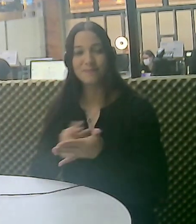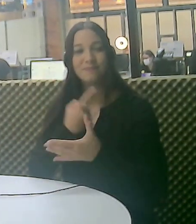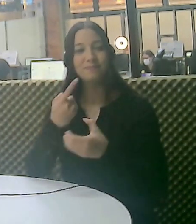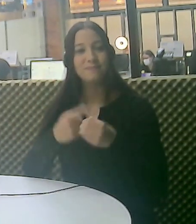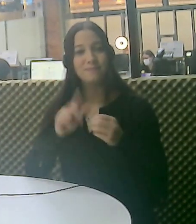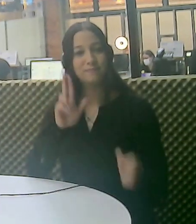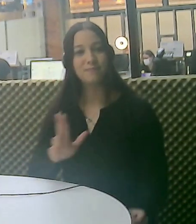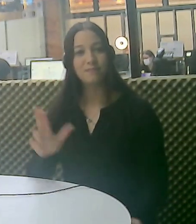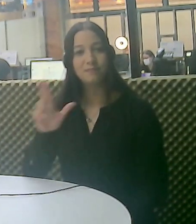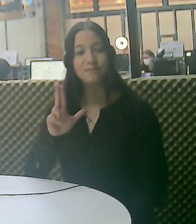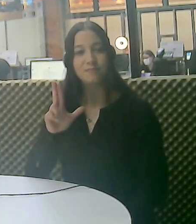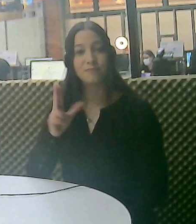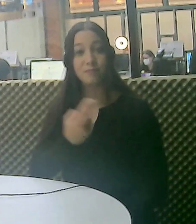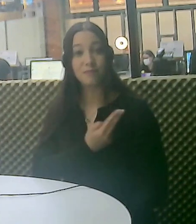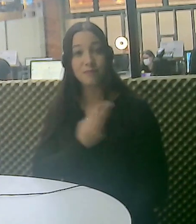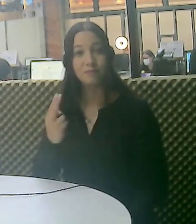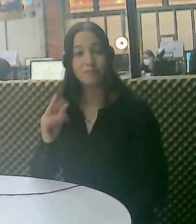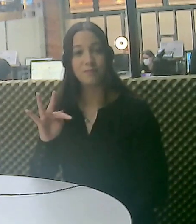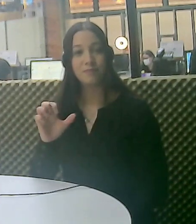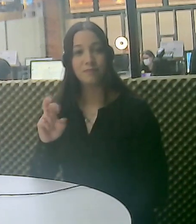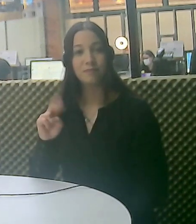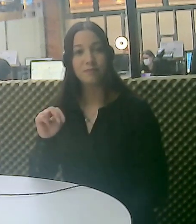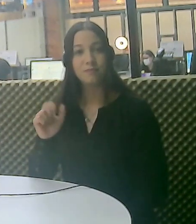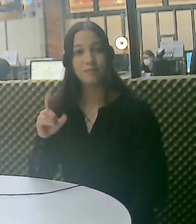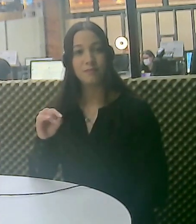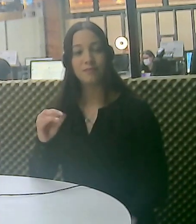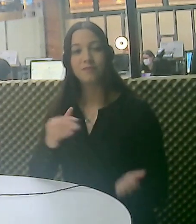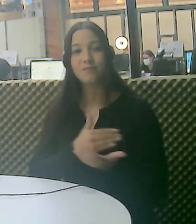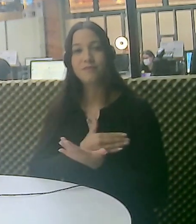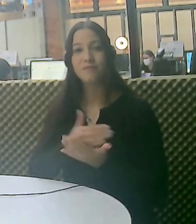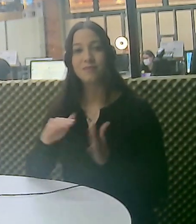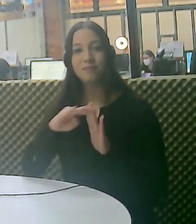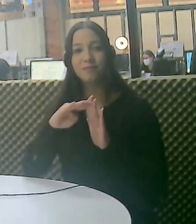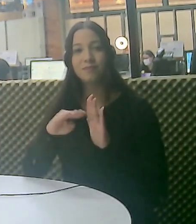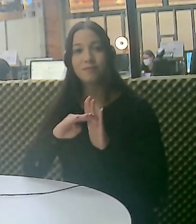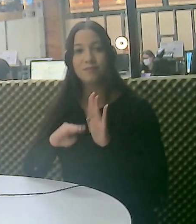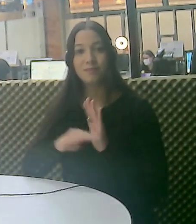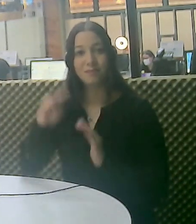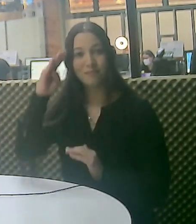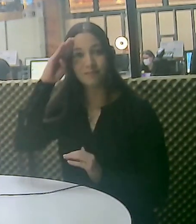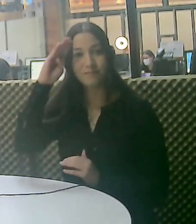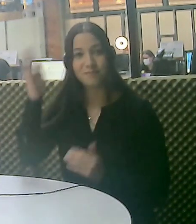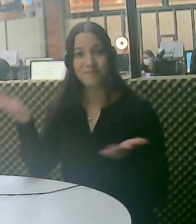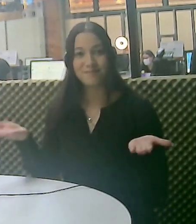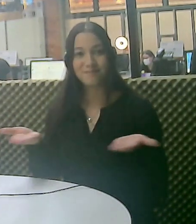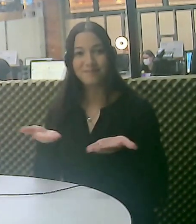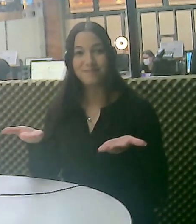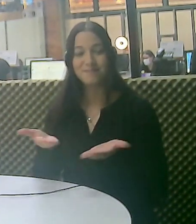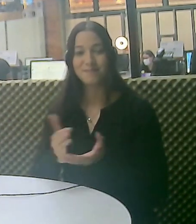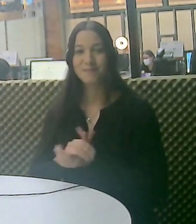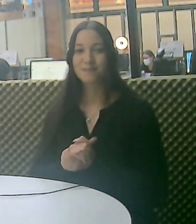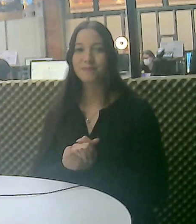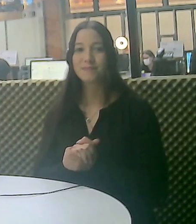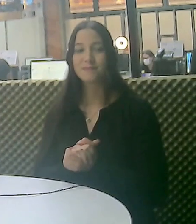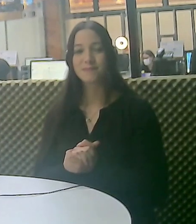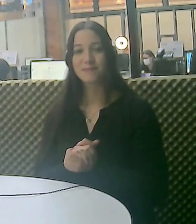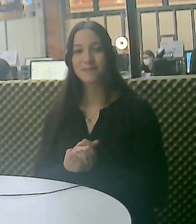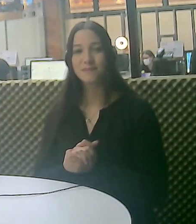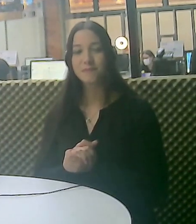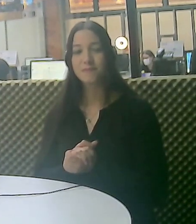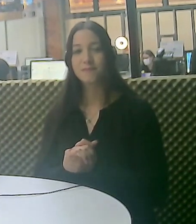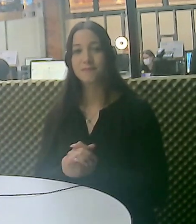fato acontece em Uberlândia. Eu sou o Fernando Cássio e começamos com os destaques da edição de hoje.